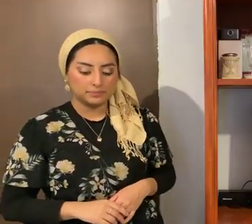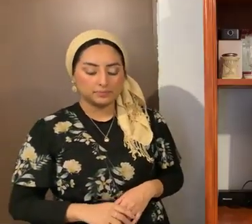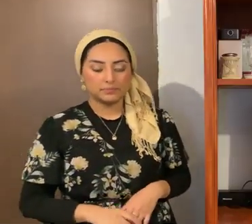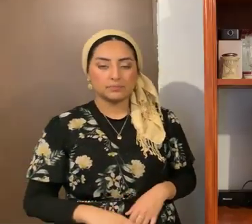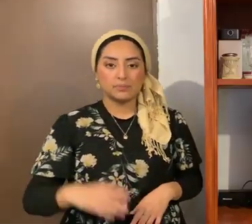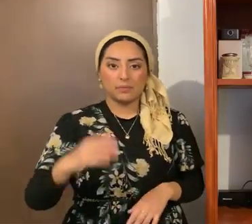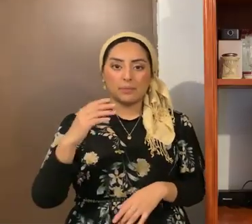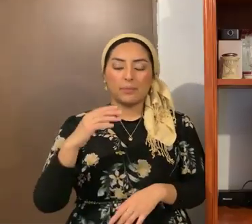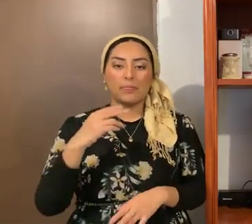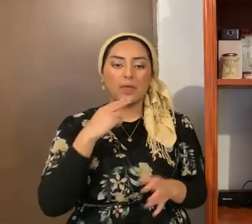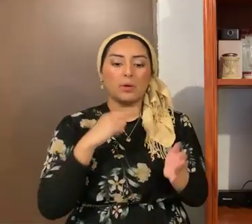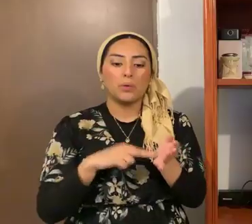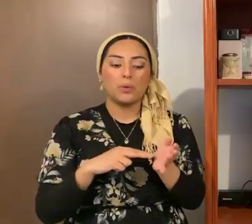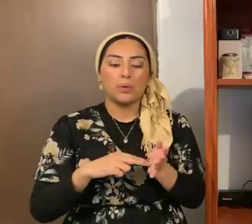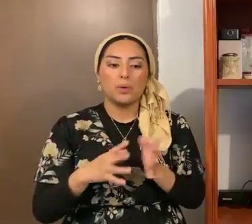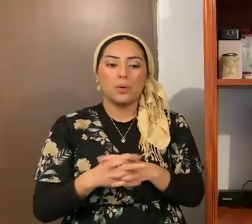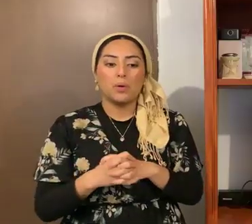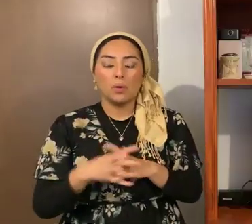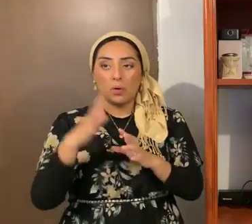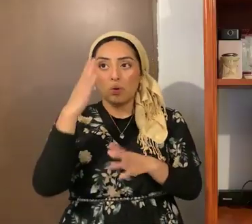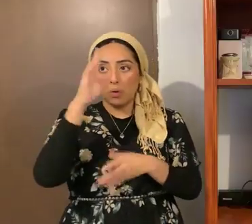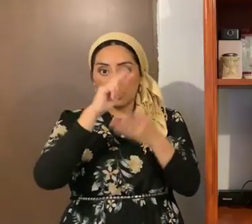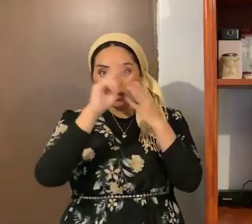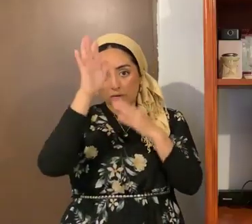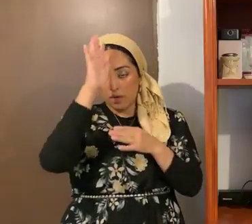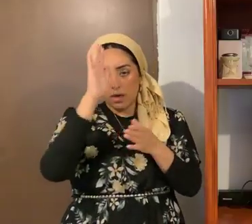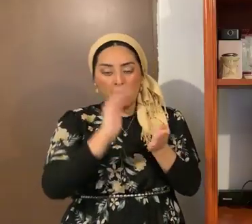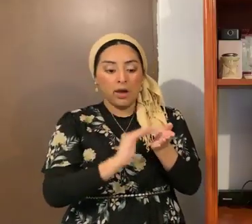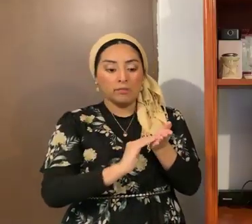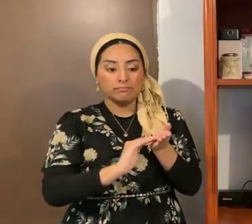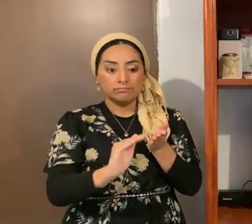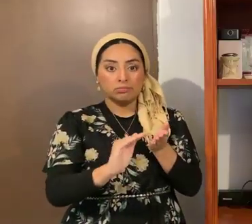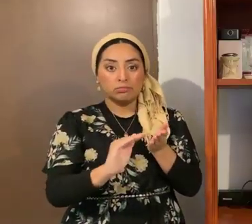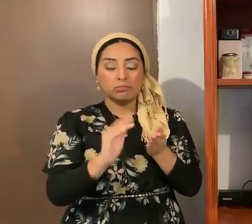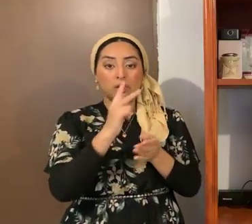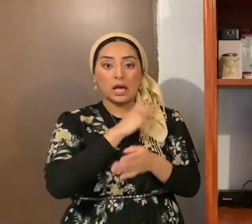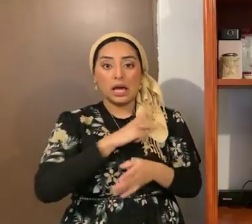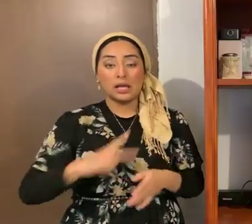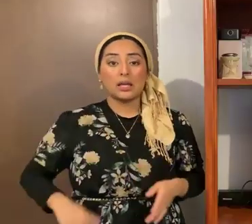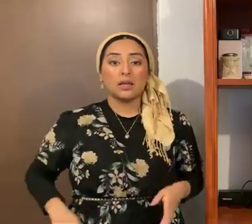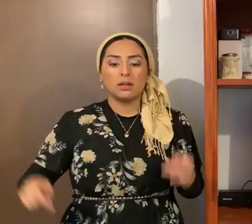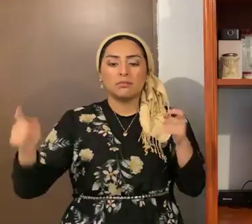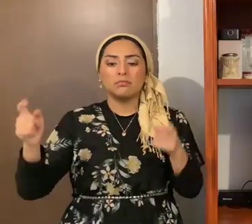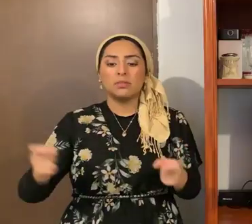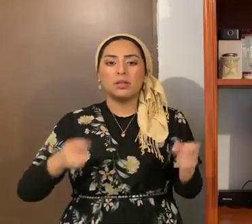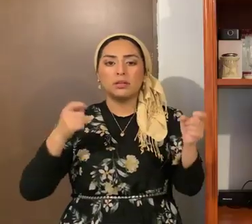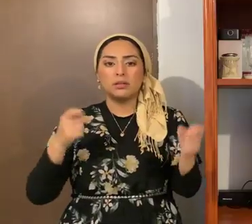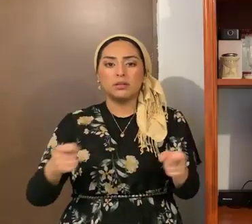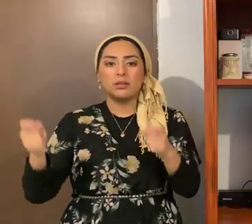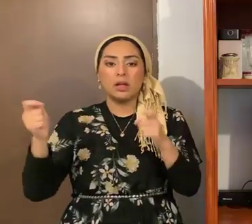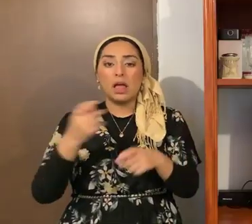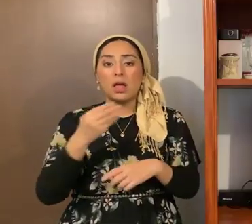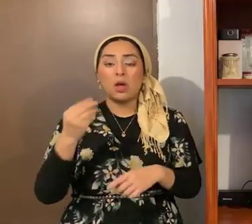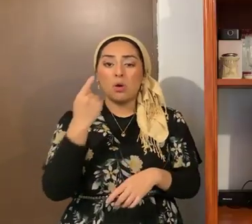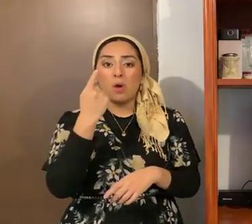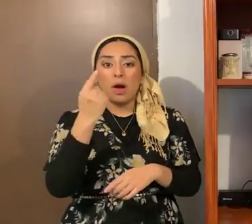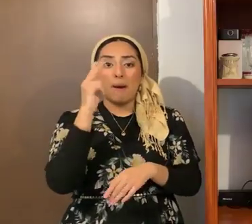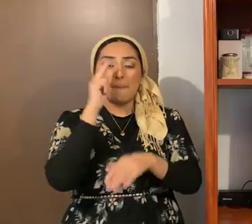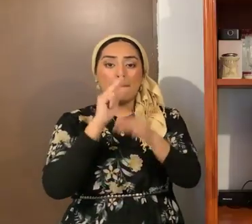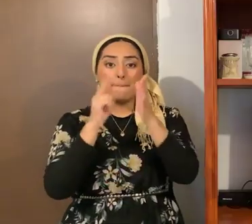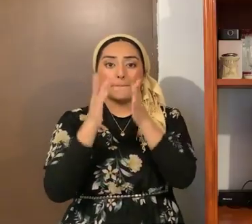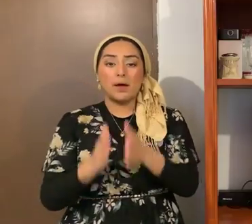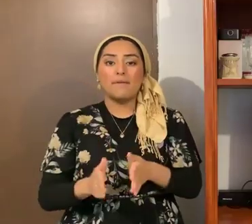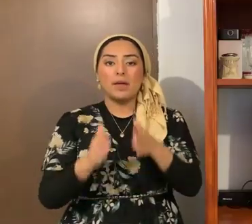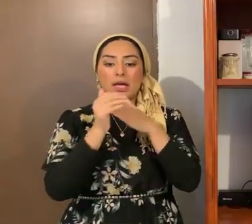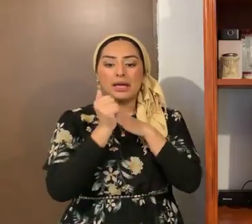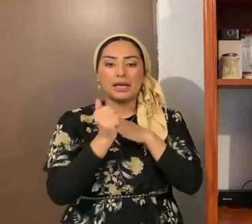el Eterno, anoten esto por favor, el Eterno permitió que un rey gobernara y un profeta